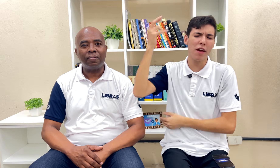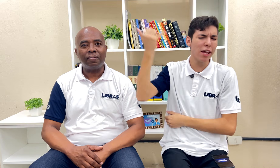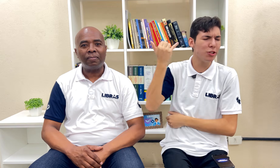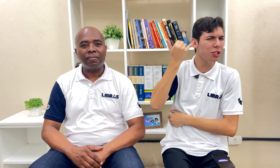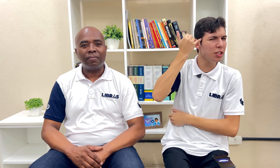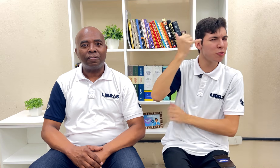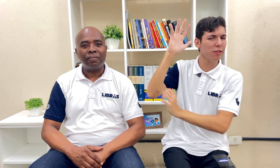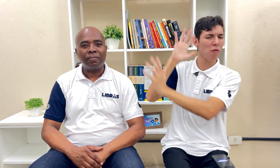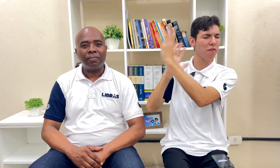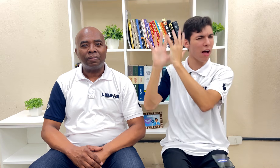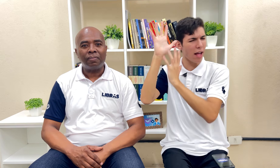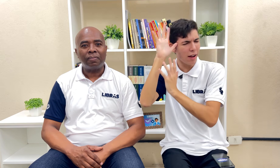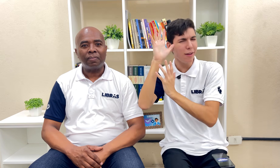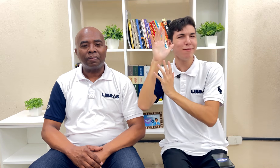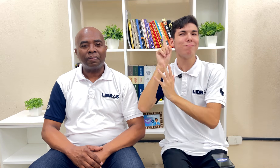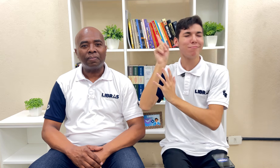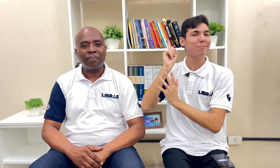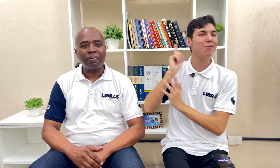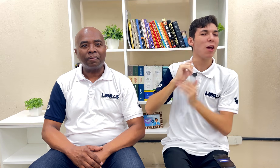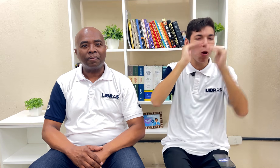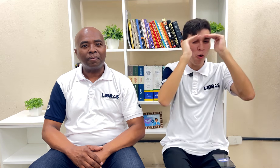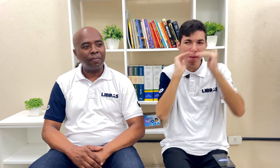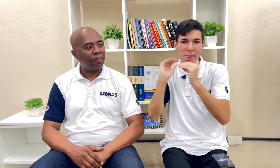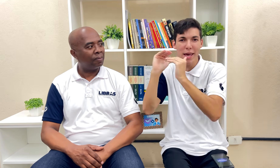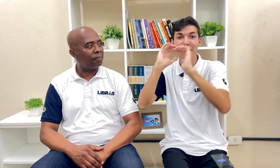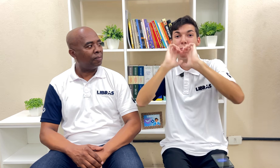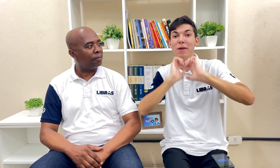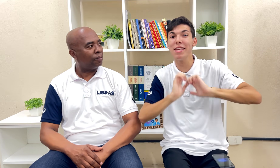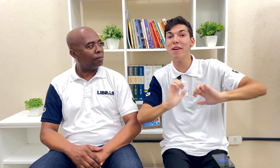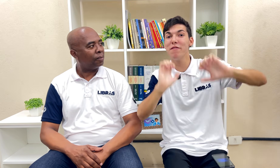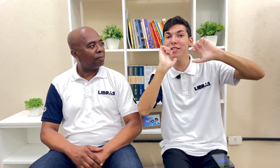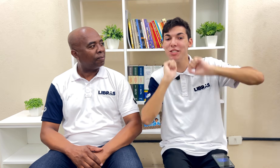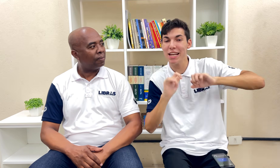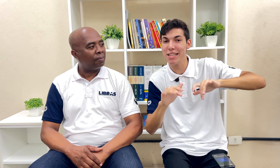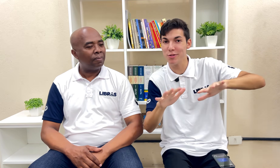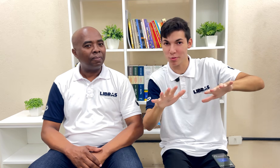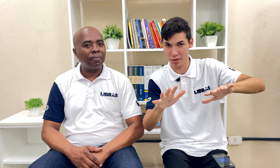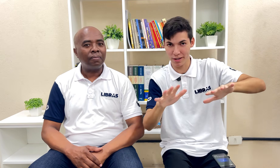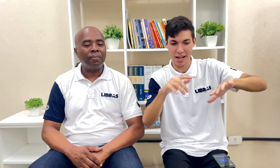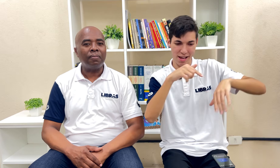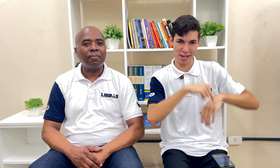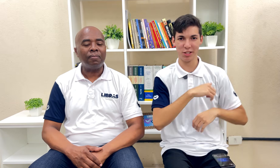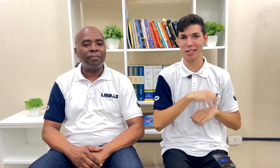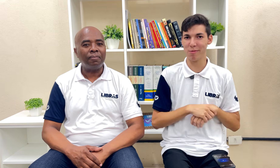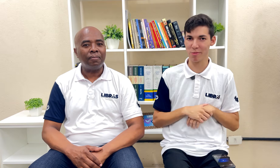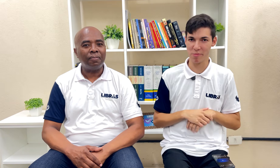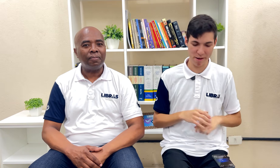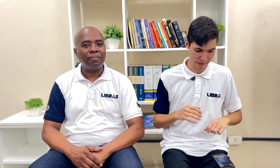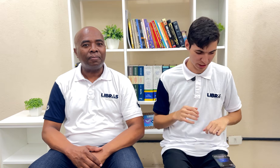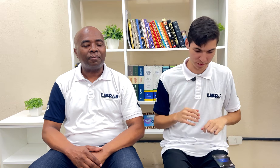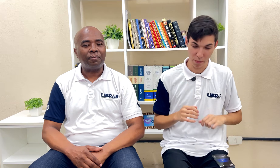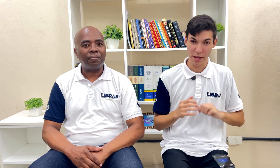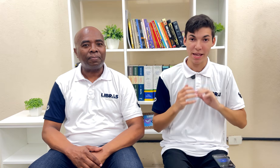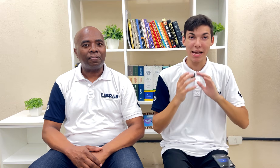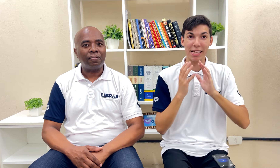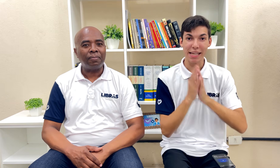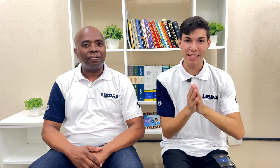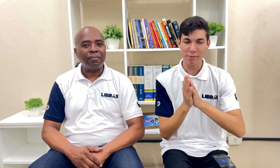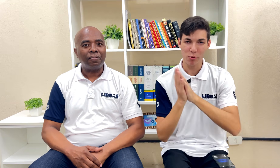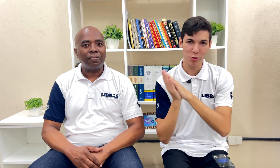vem, diz, ou então fala, eu obedeço e evangelizo. Aí a gente acaba essa primeira parte. Quando